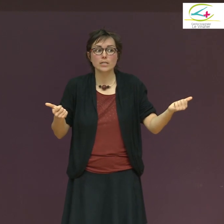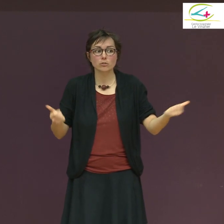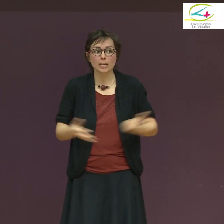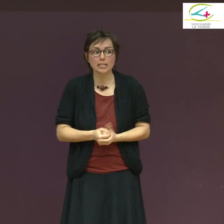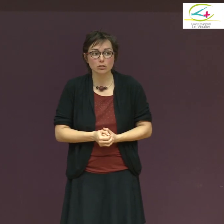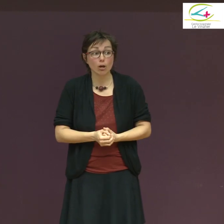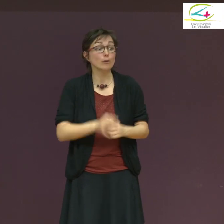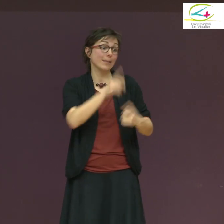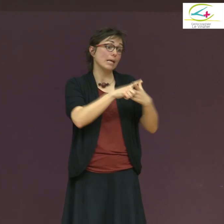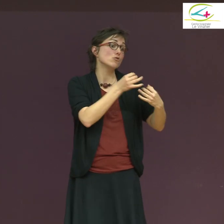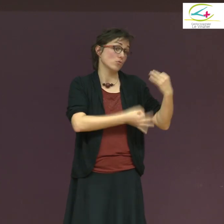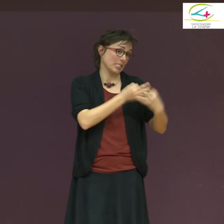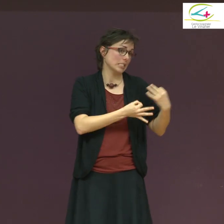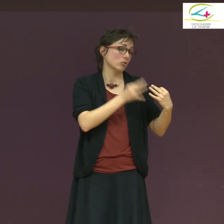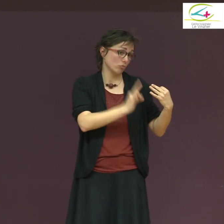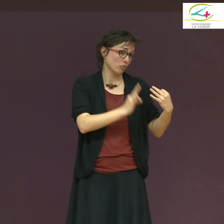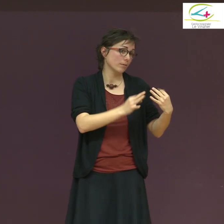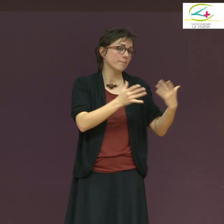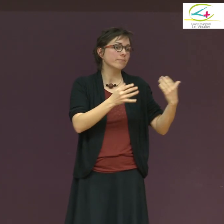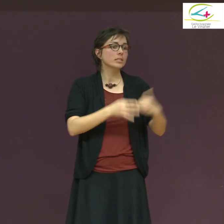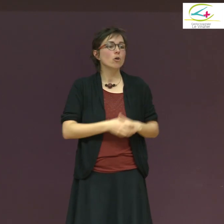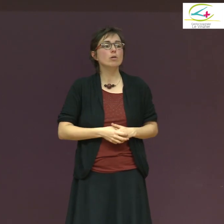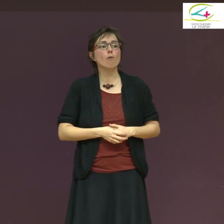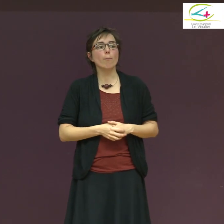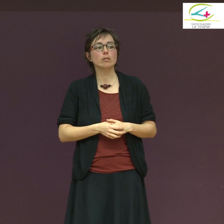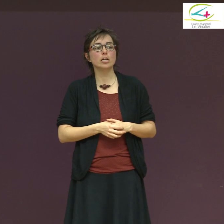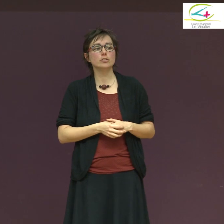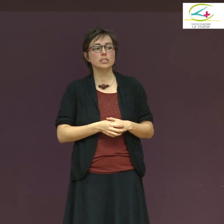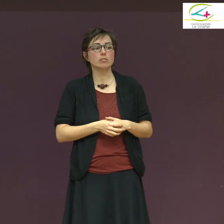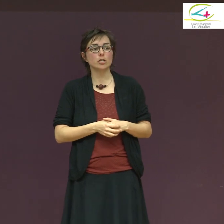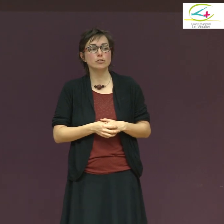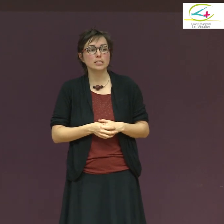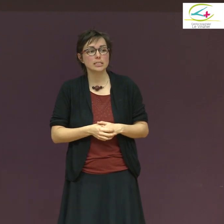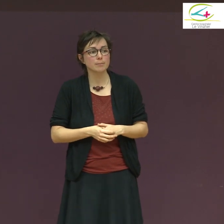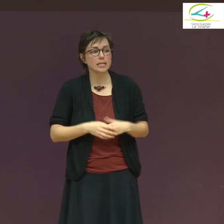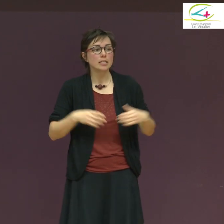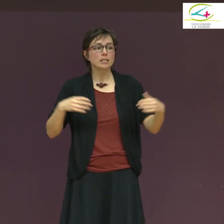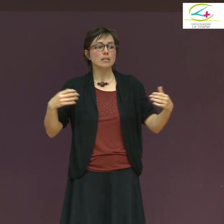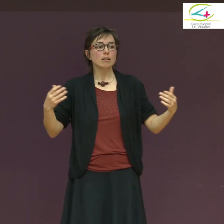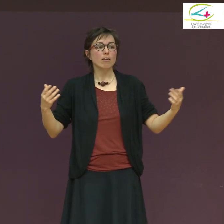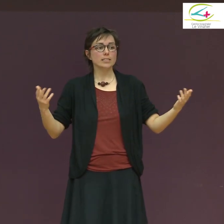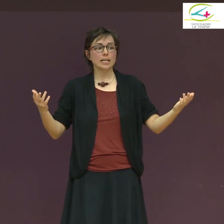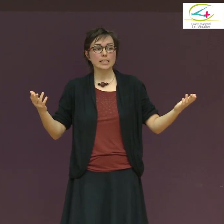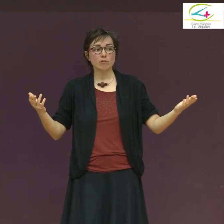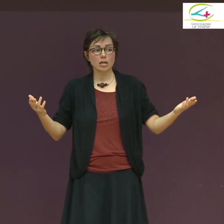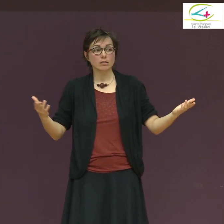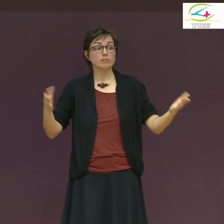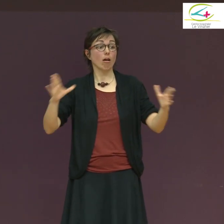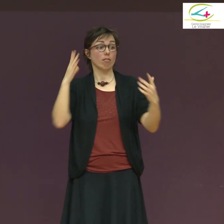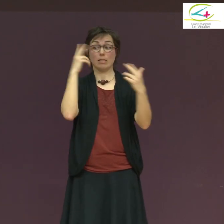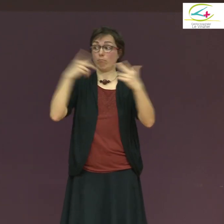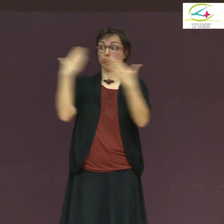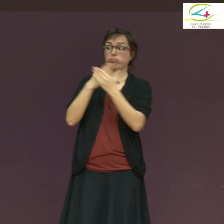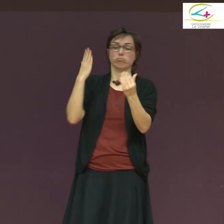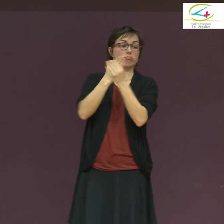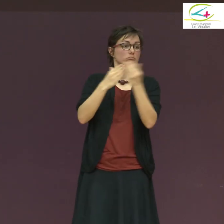J'ai parlé de la justice aussi. Alors, je peux intervenir pour rebondir sur la question de M. Juliette Grison, je suis psychiatre.